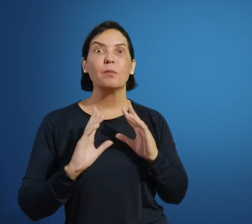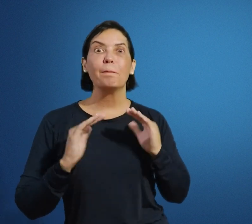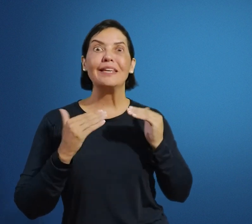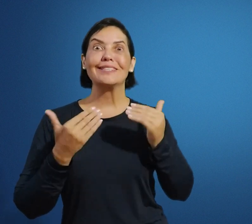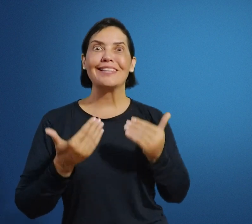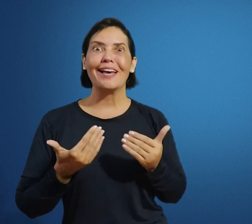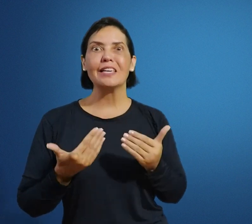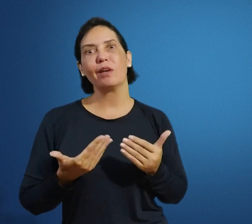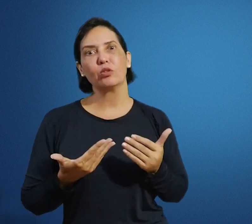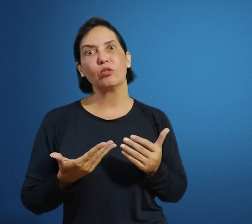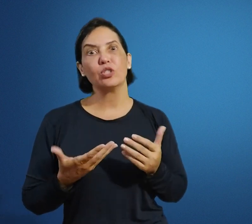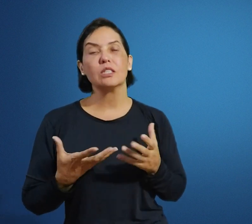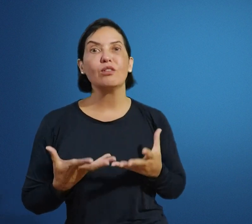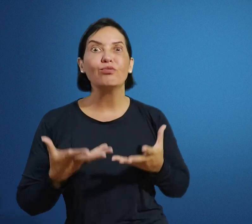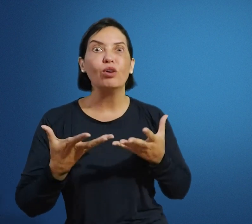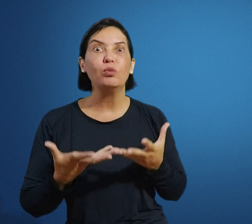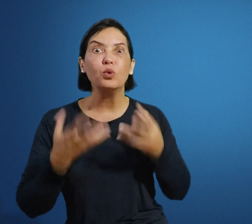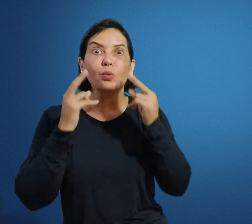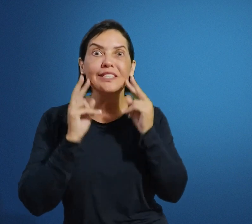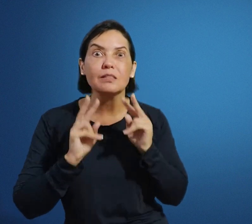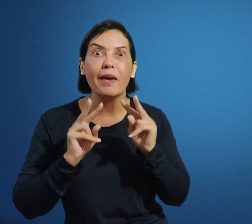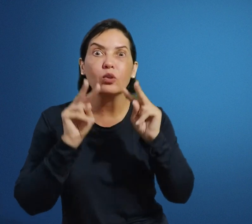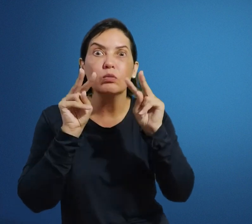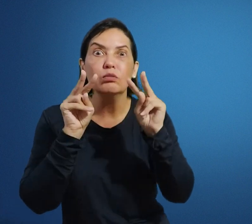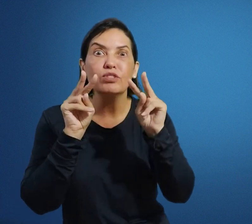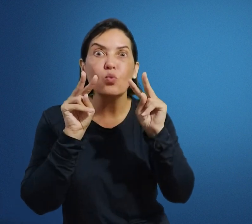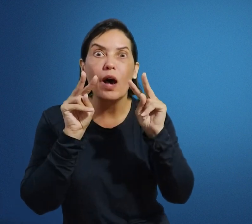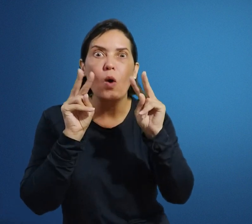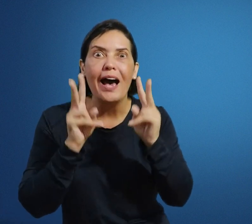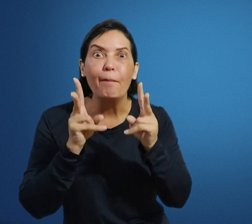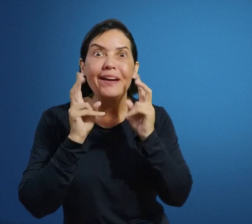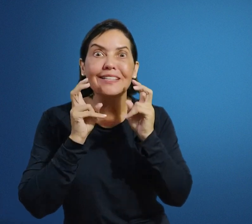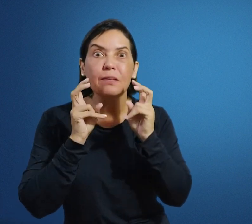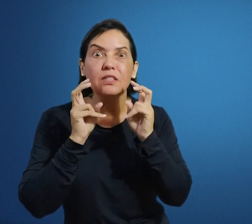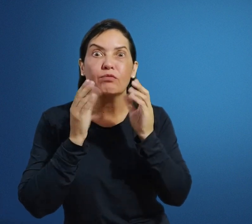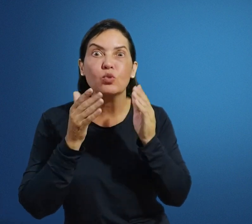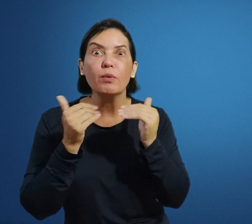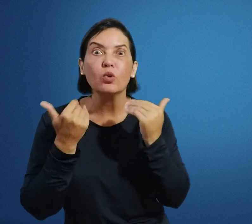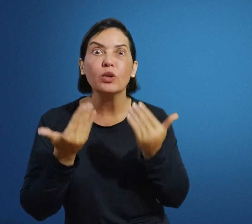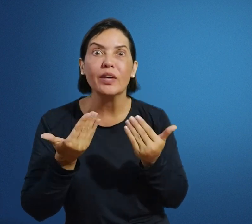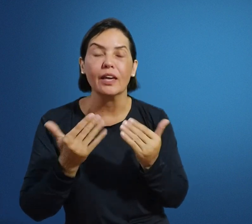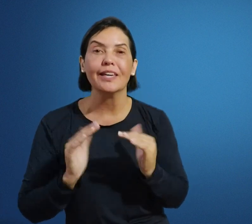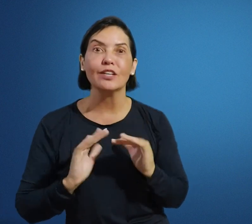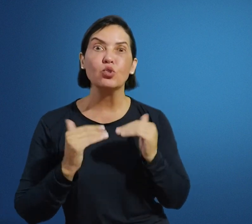precisam pensar em metodologias que envolvam muito esse aspecto visual. A percepção visual inclui o quê? Que na